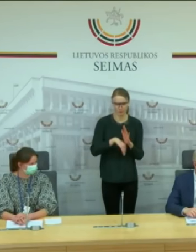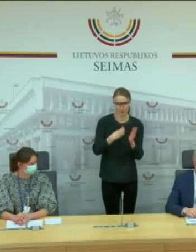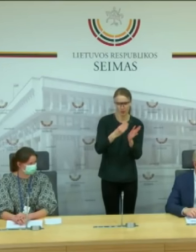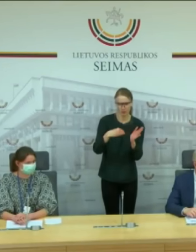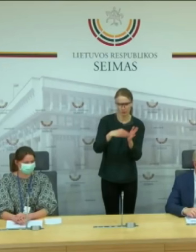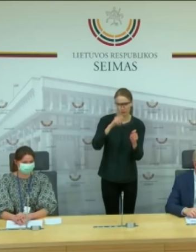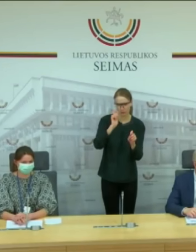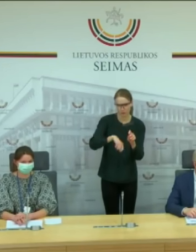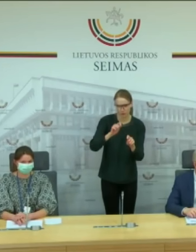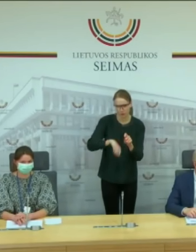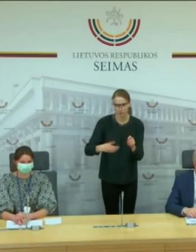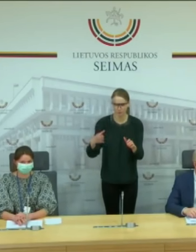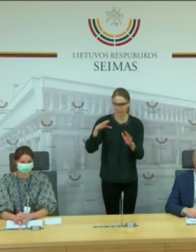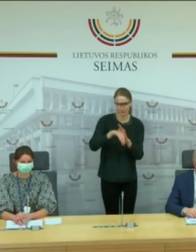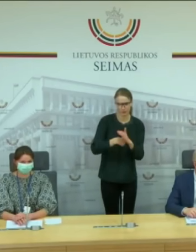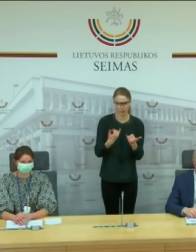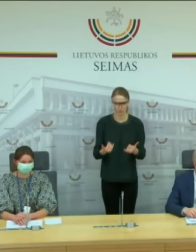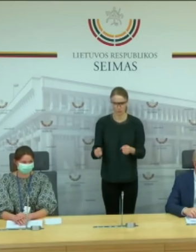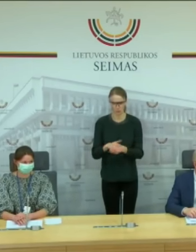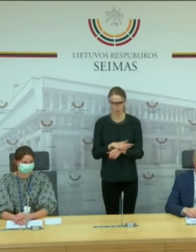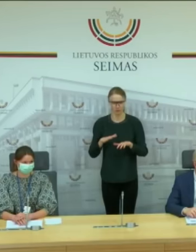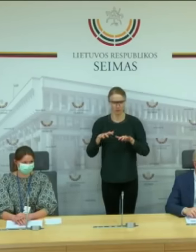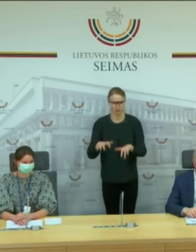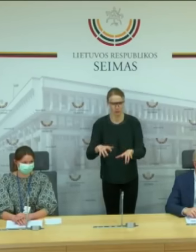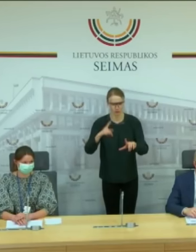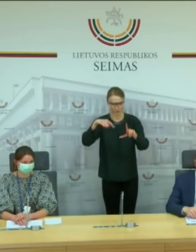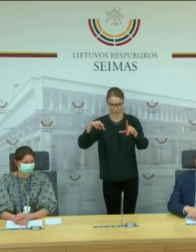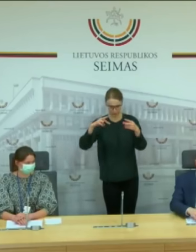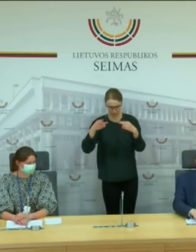tyrimai žmonėms. Ar tai koreguos koronaviruso plitimo prognozes?